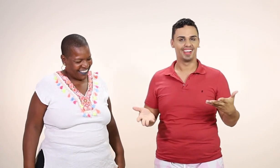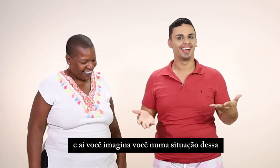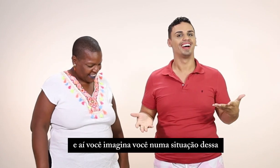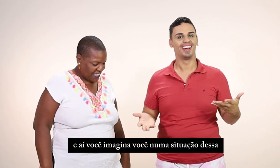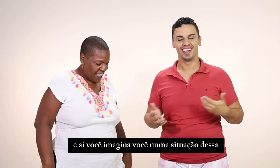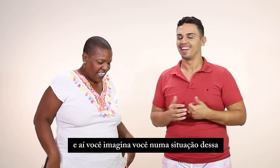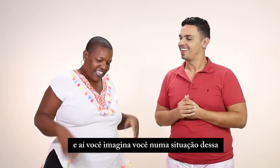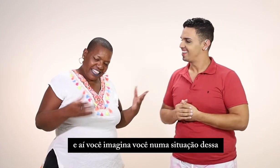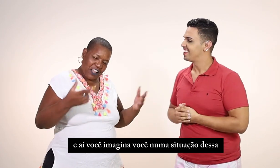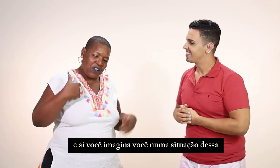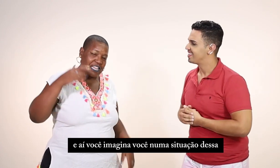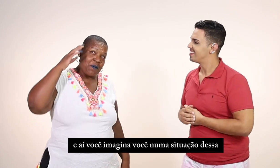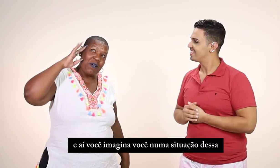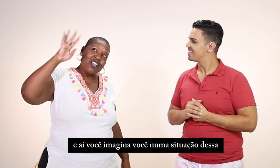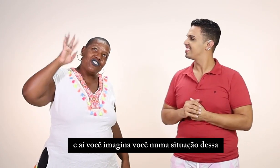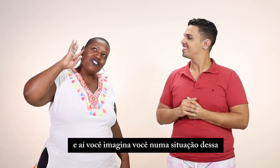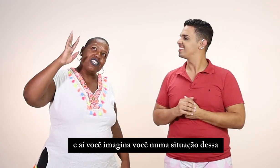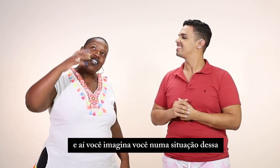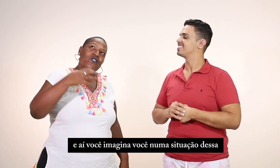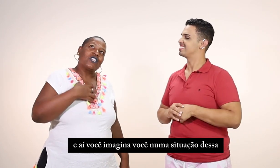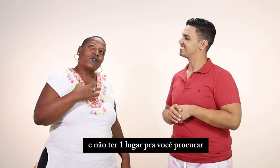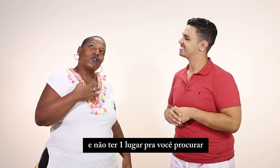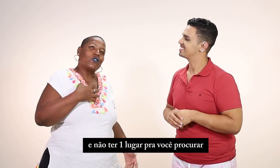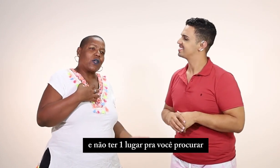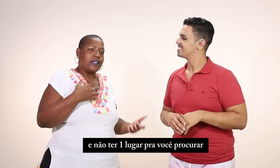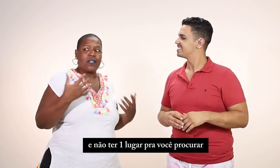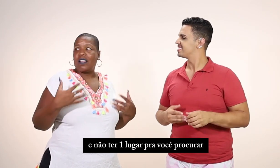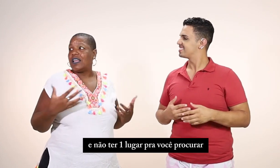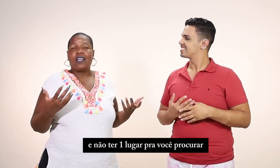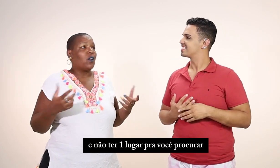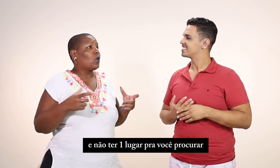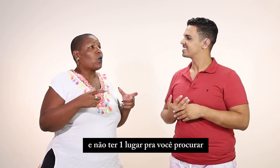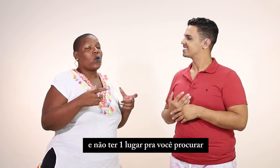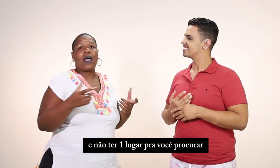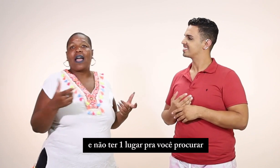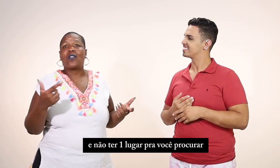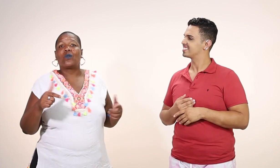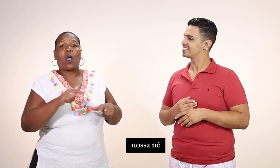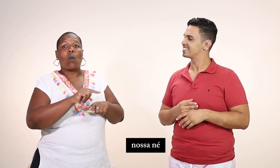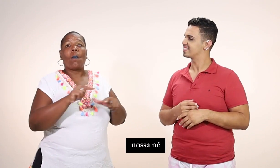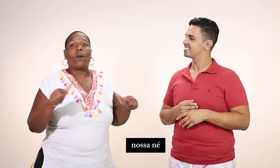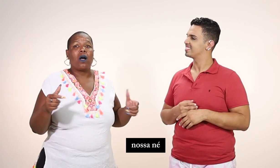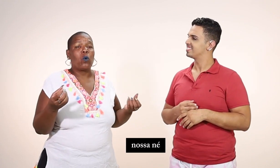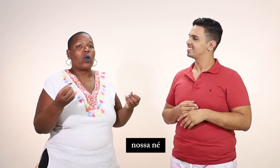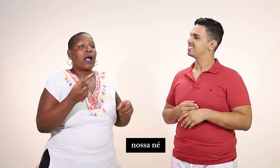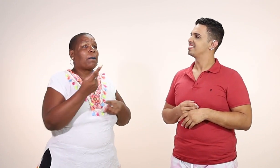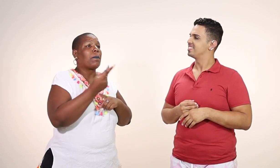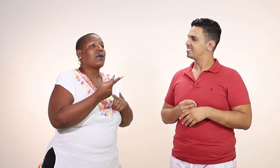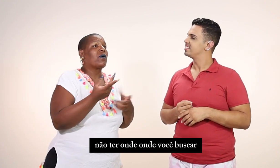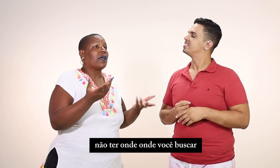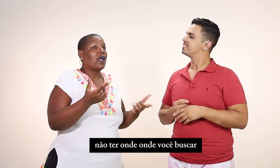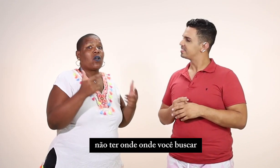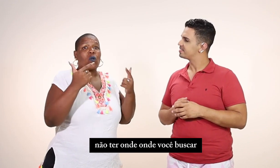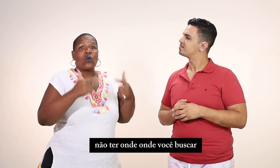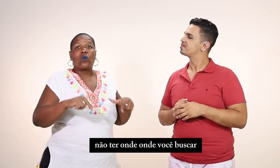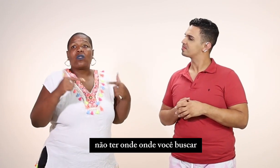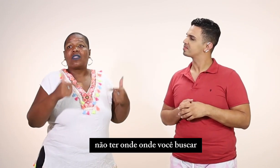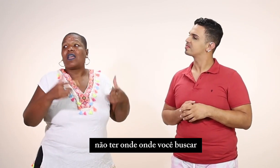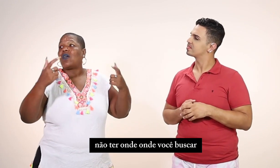E aí você imagina você numa situação dessa e não ter um lugar para você procurar. Nossa. Né? Não ter onde